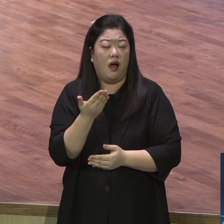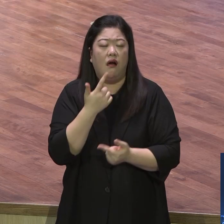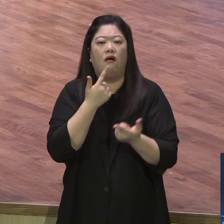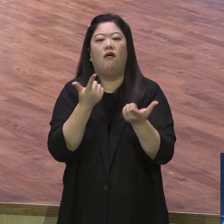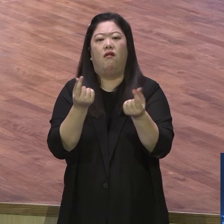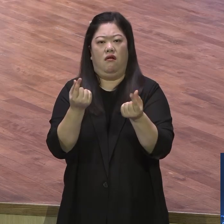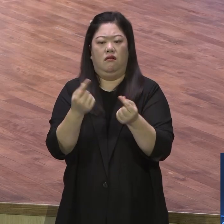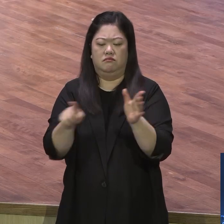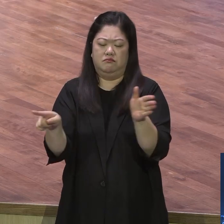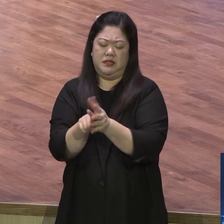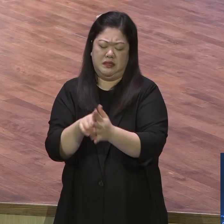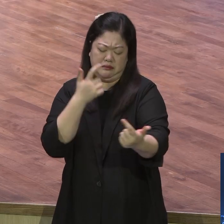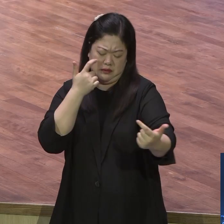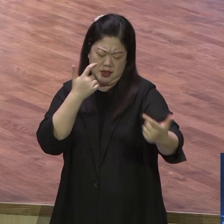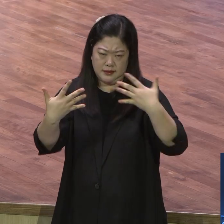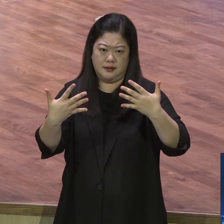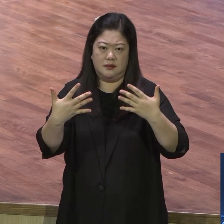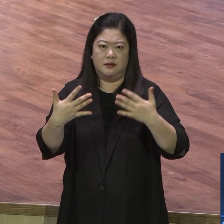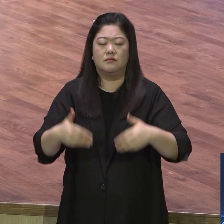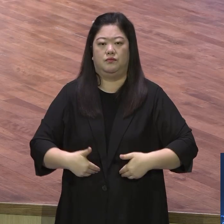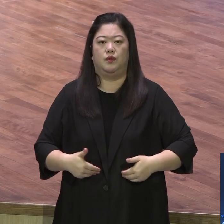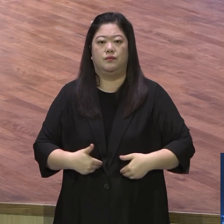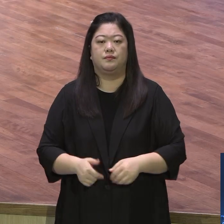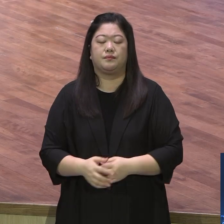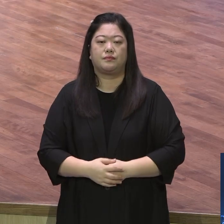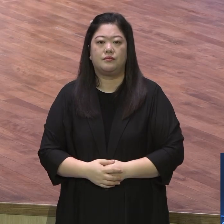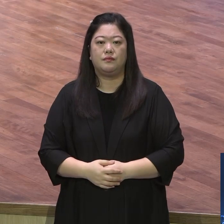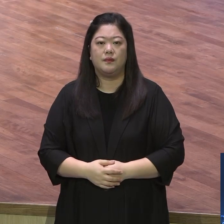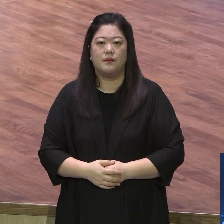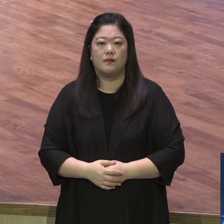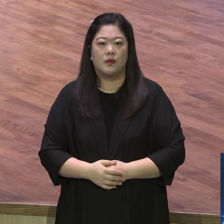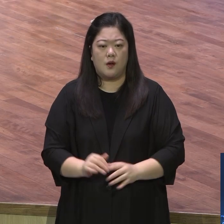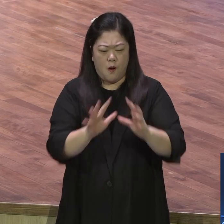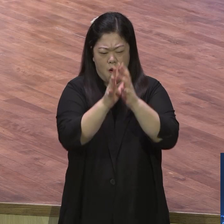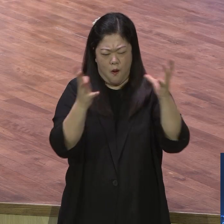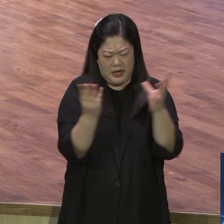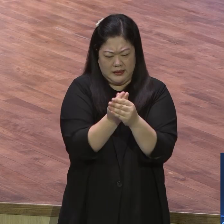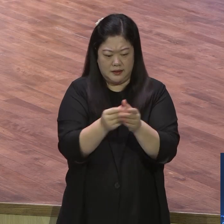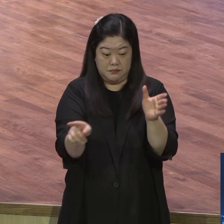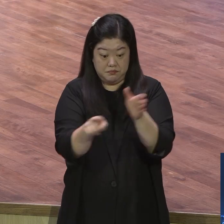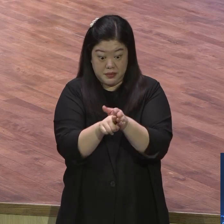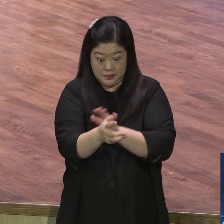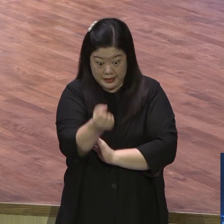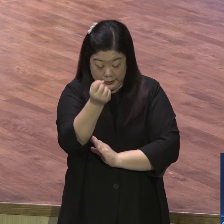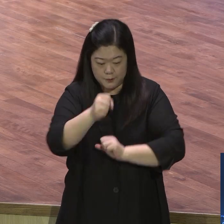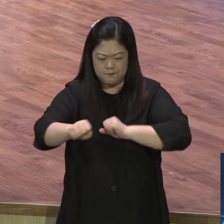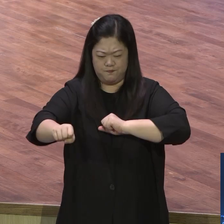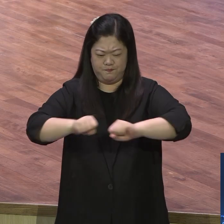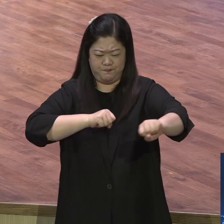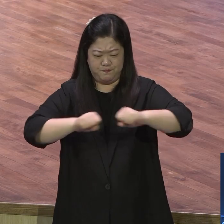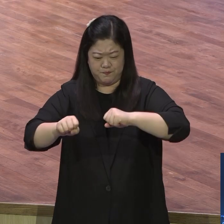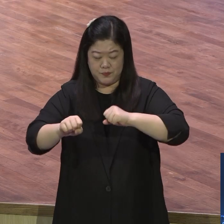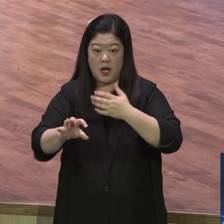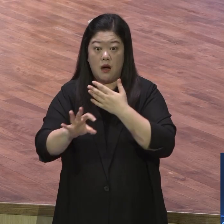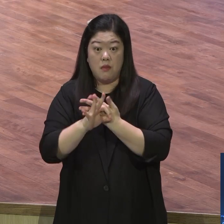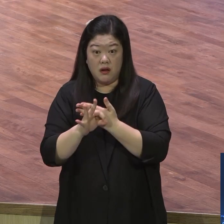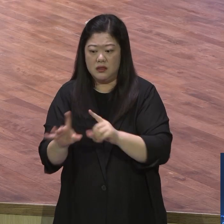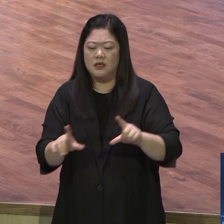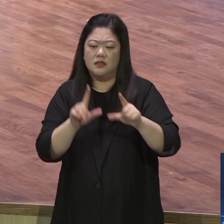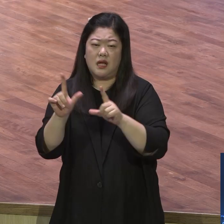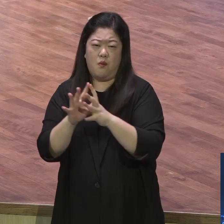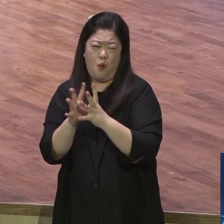절대 믿음의 결과가 뭐예요 절대 믿음을 가지고 행동한 자에게 오는 그 결과는 절대 작품이에요